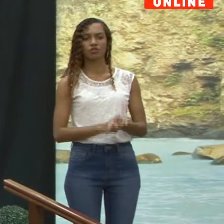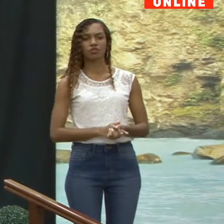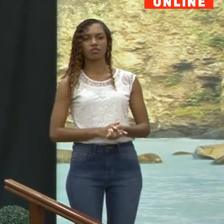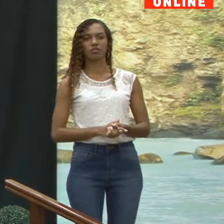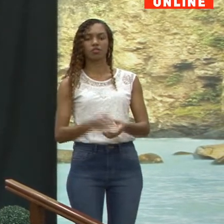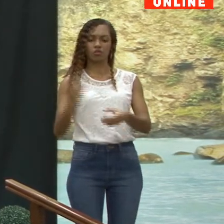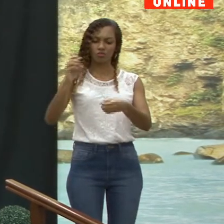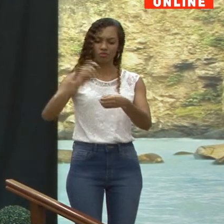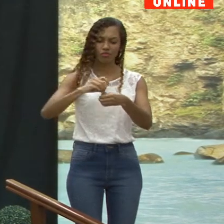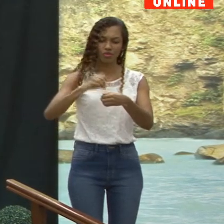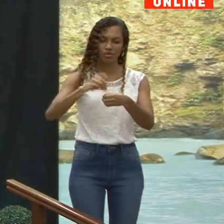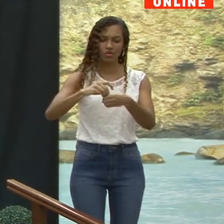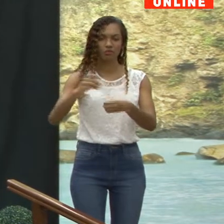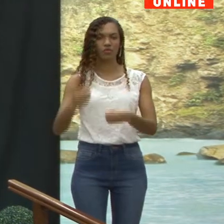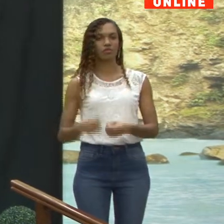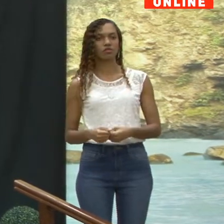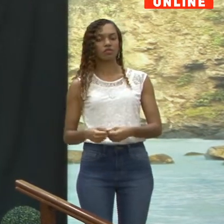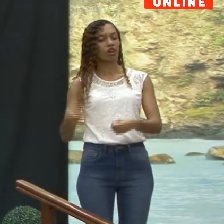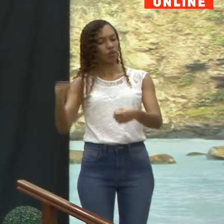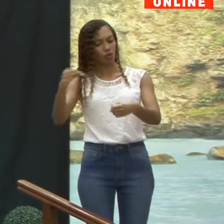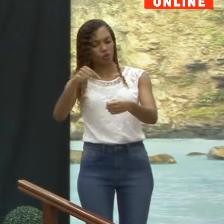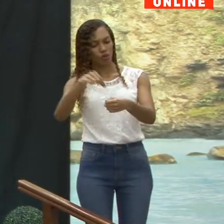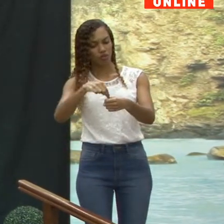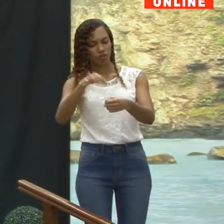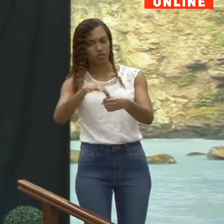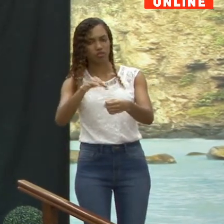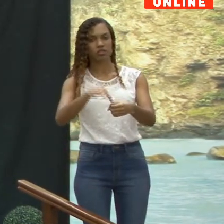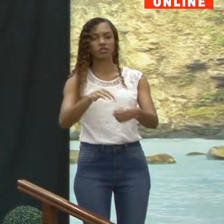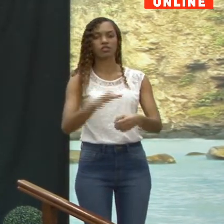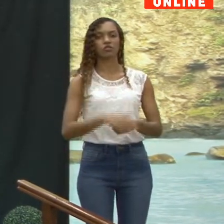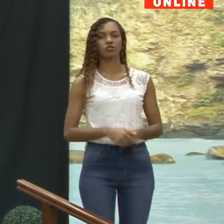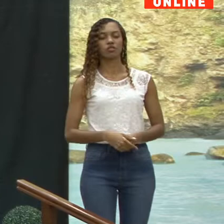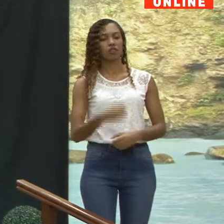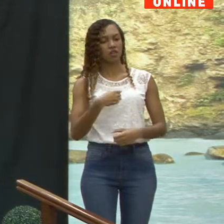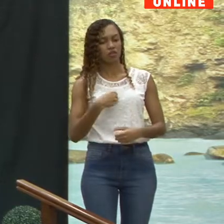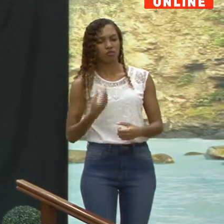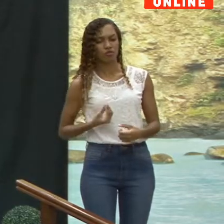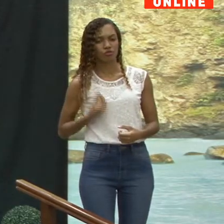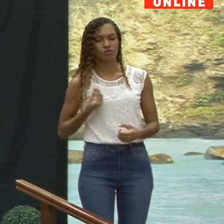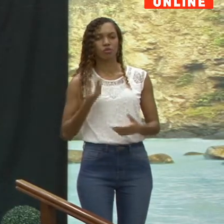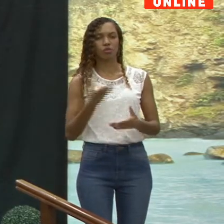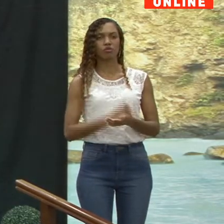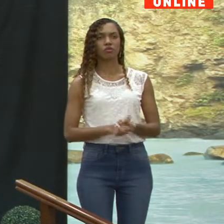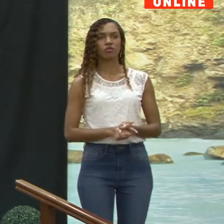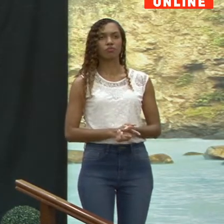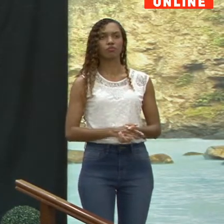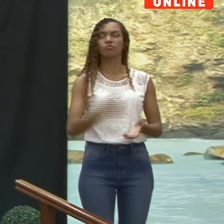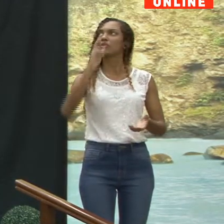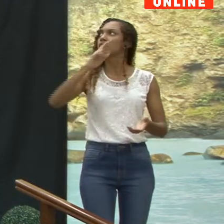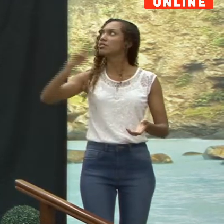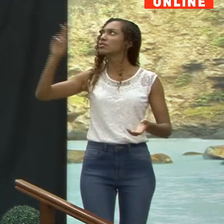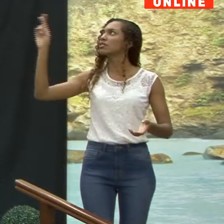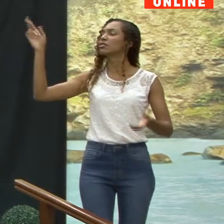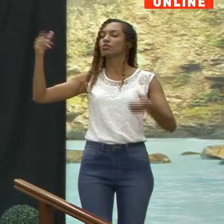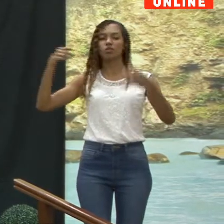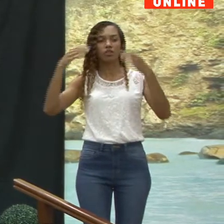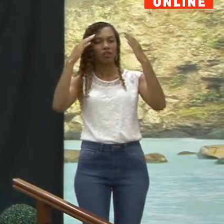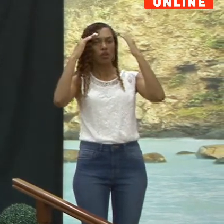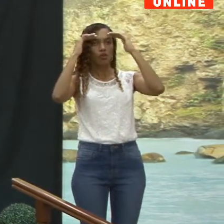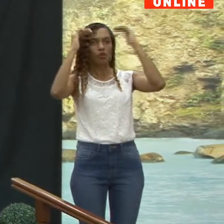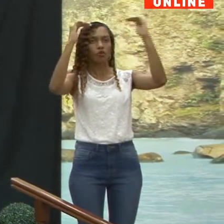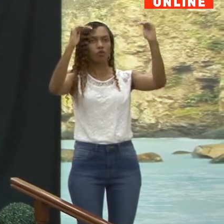casa. Eu sou ofertante. Senhor, eu tenho honrado o teu